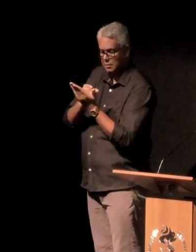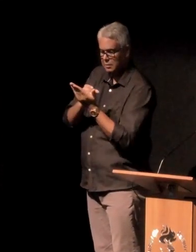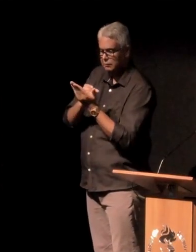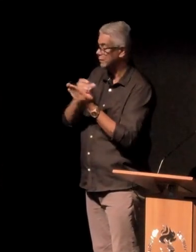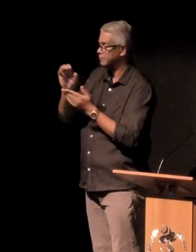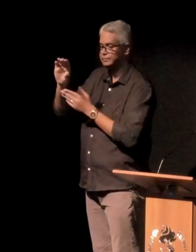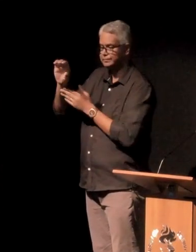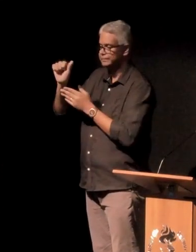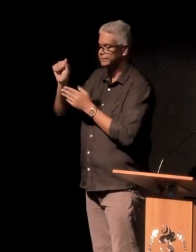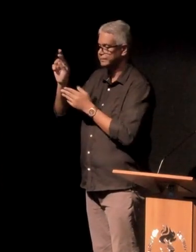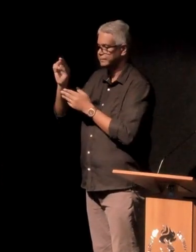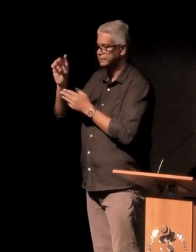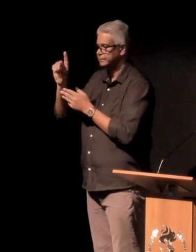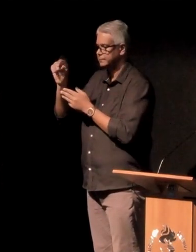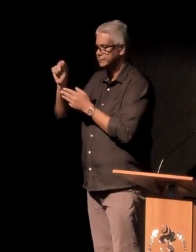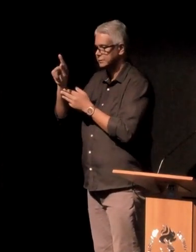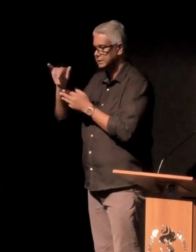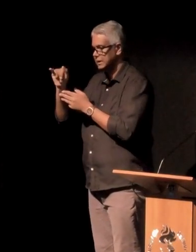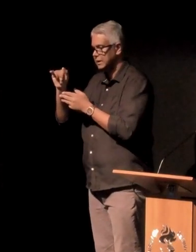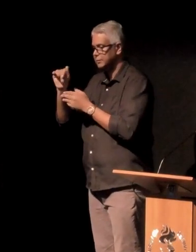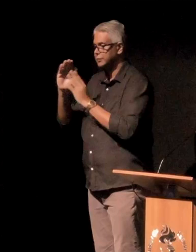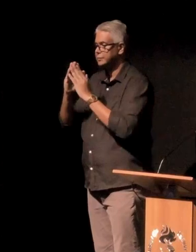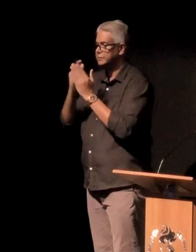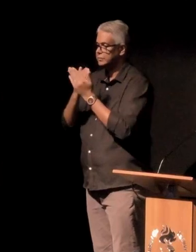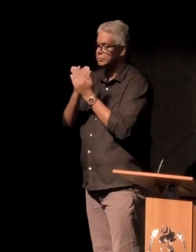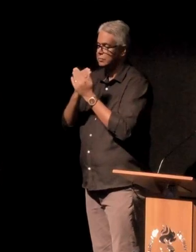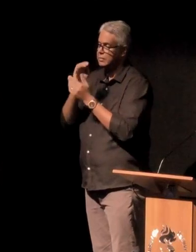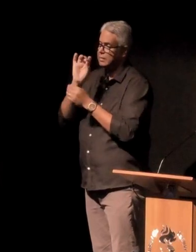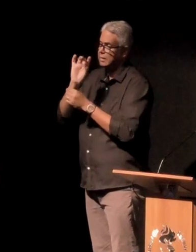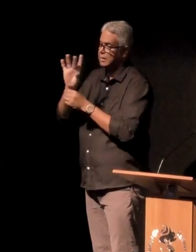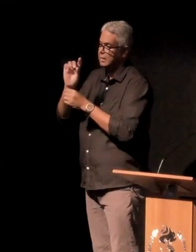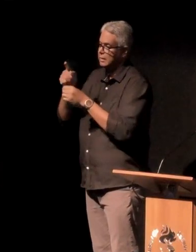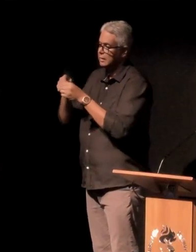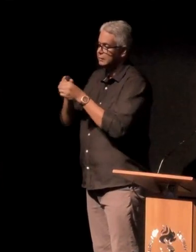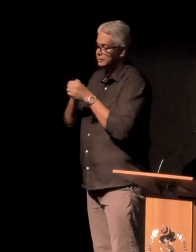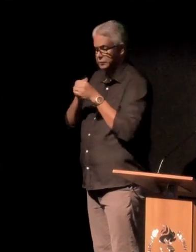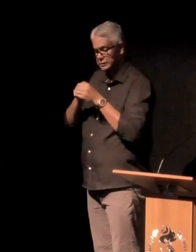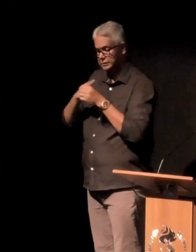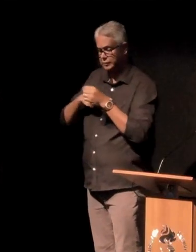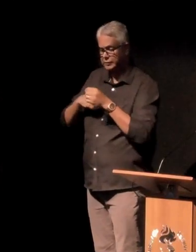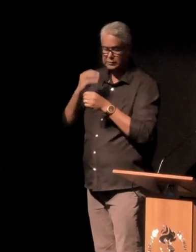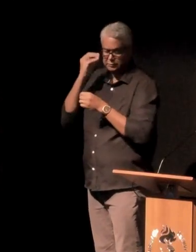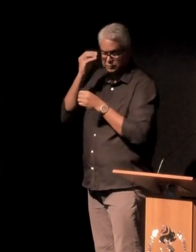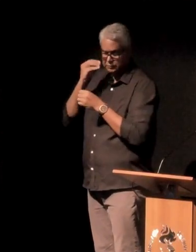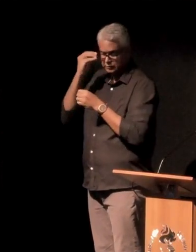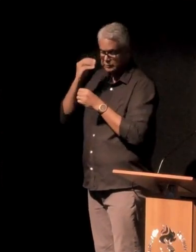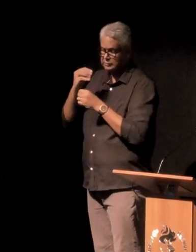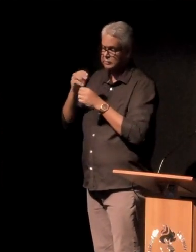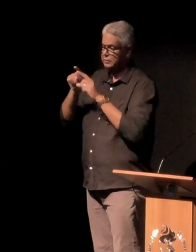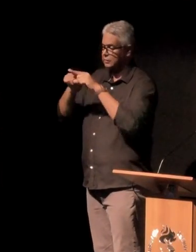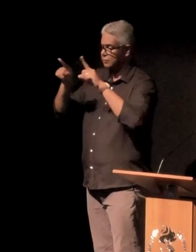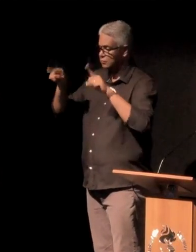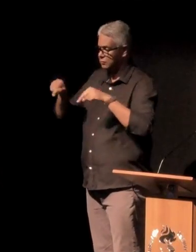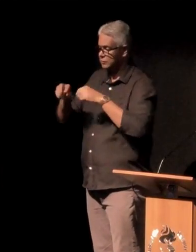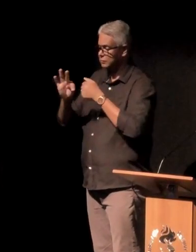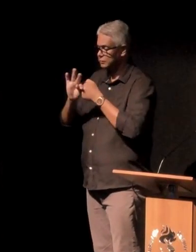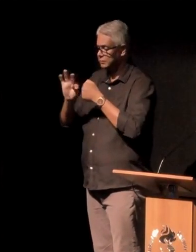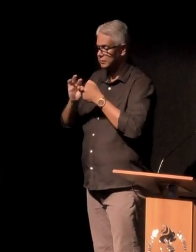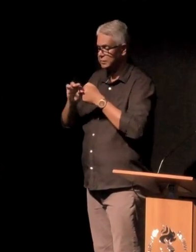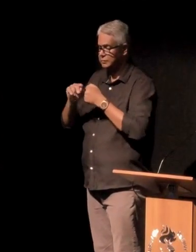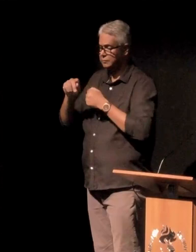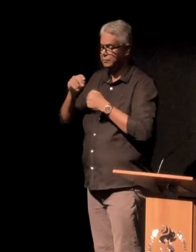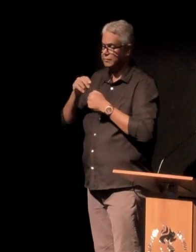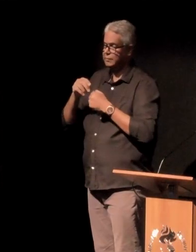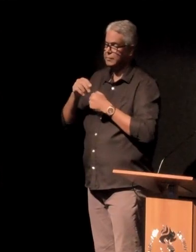essas escolas né a gente não vai enfim cada município enfim cada quadro técnico né Tem